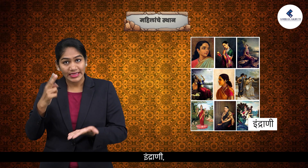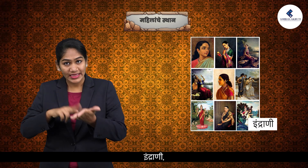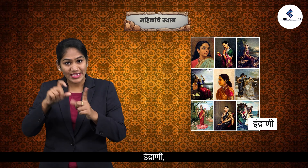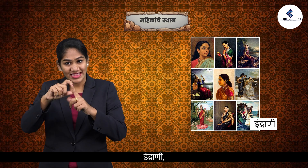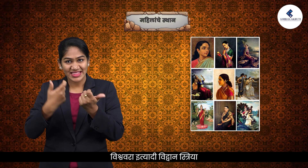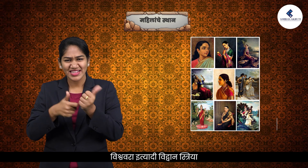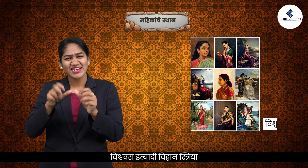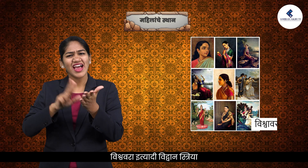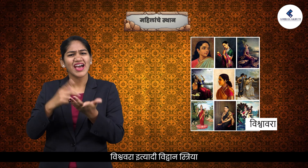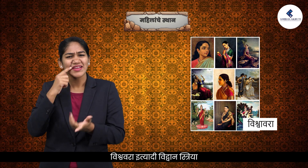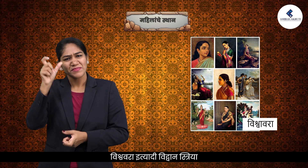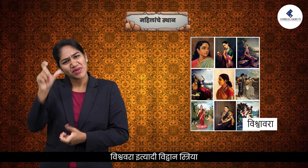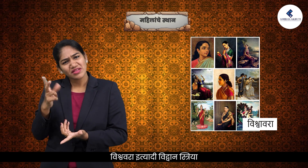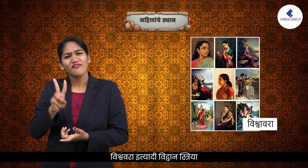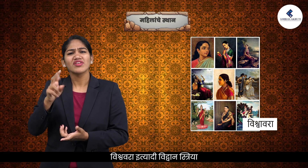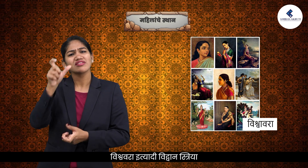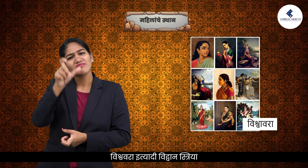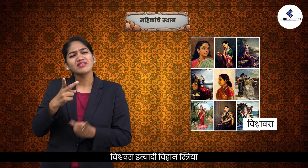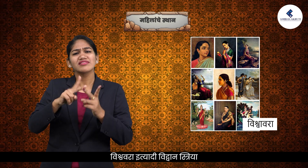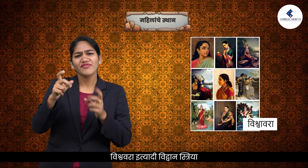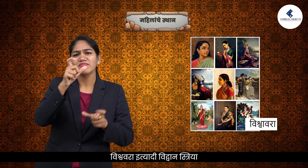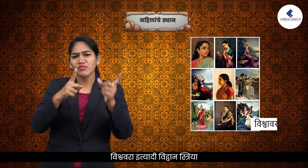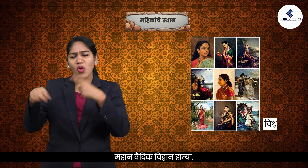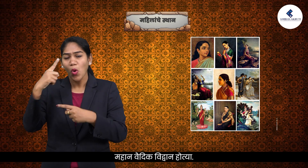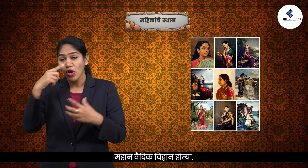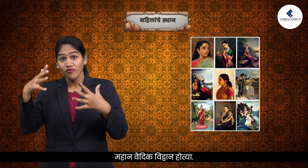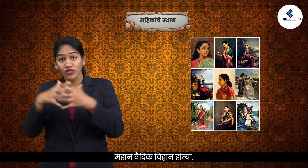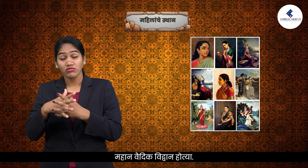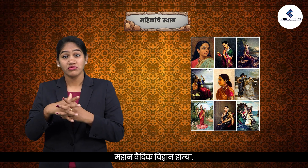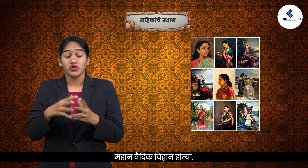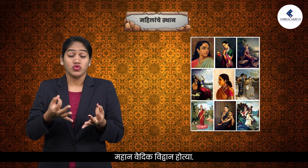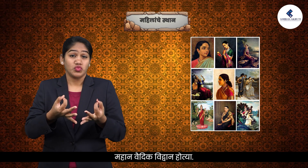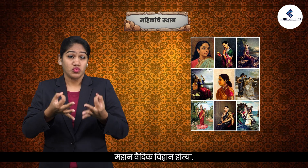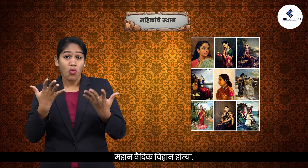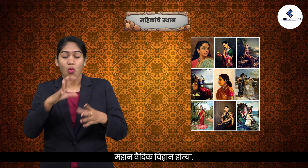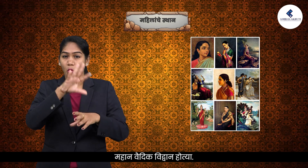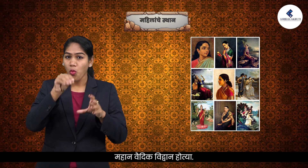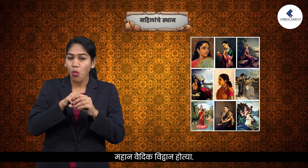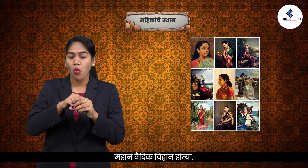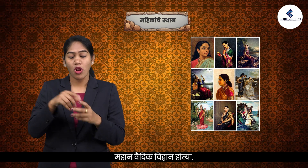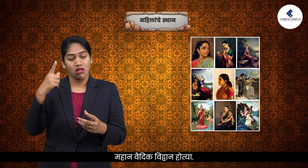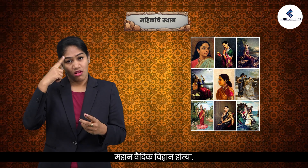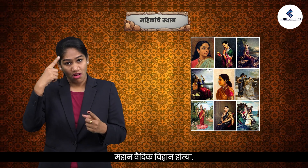इंद्राणी, विश्ववरा इत्यादी विद्वान स्त्रिया महान वैदिक विद्वान होत्या.